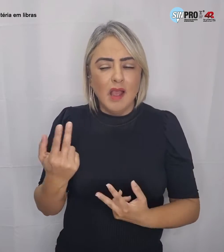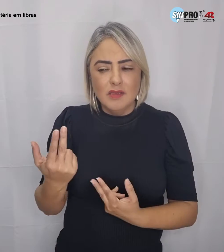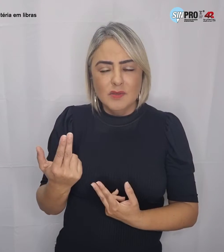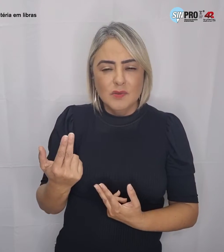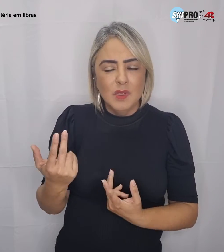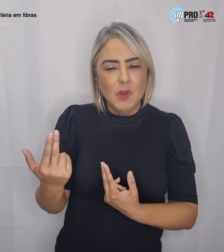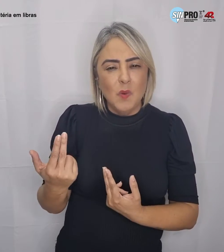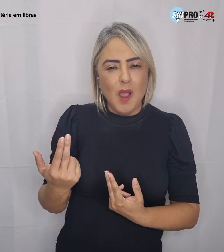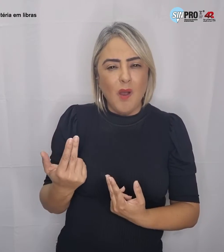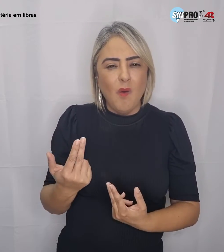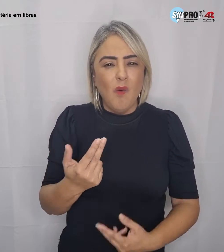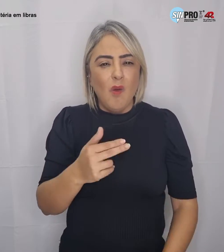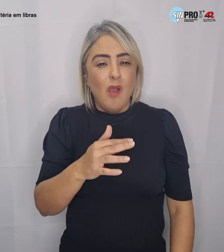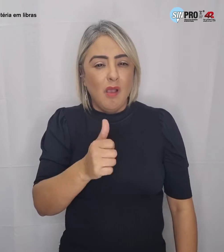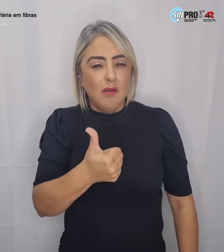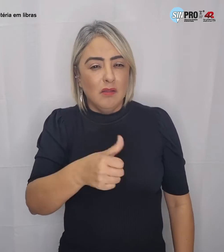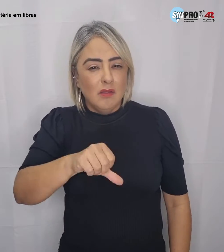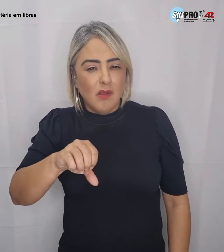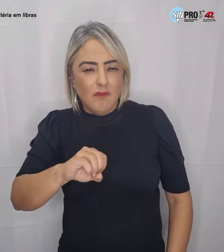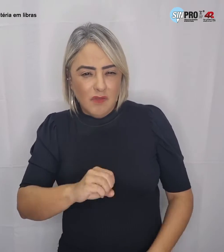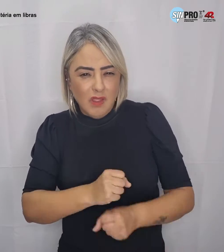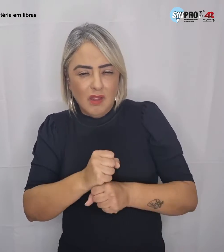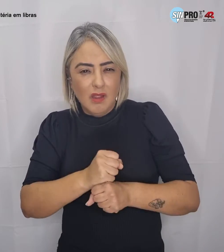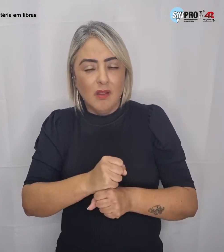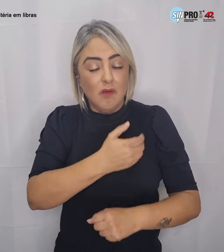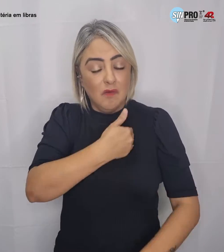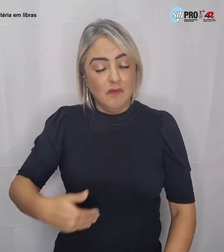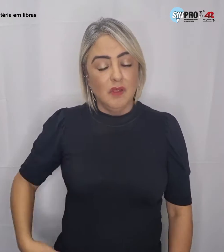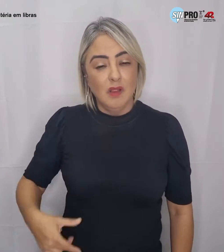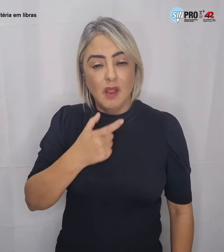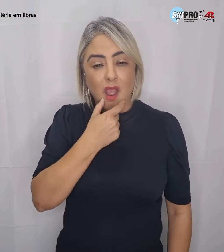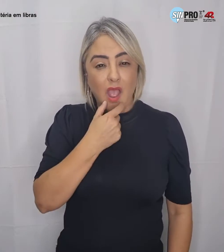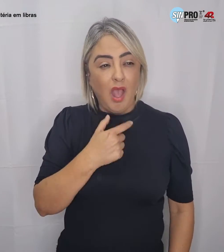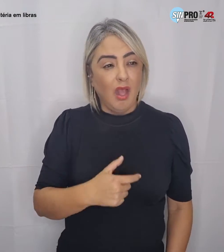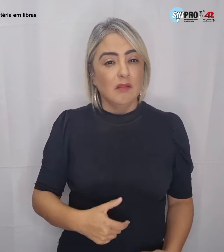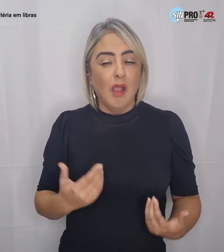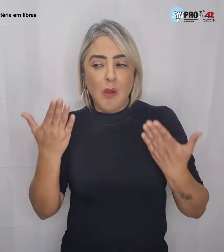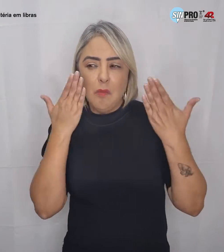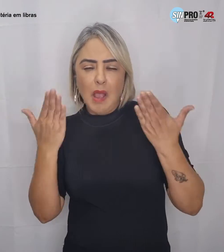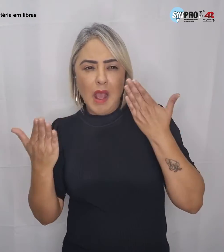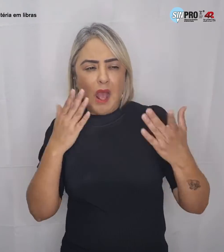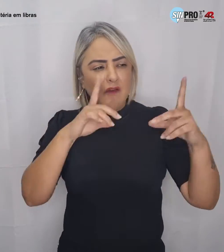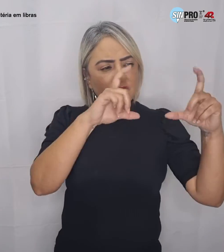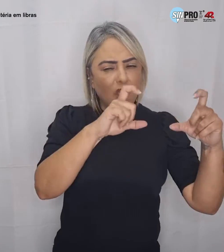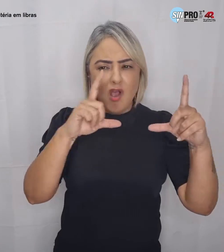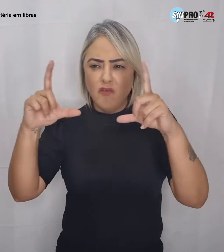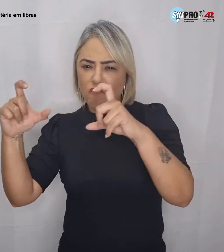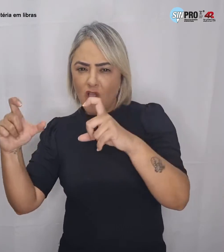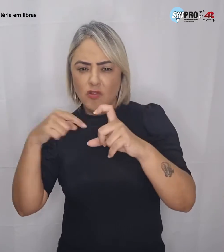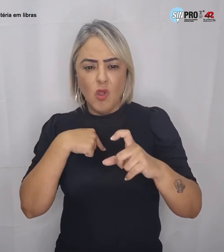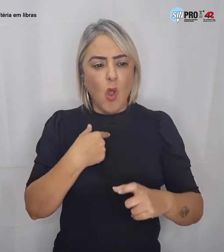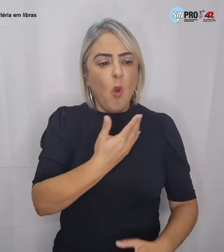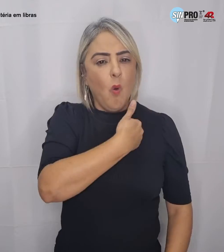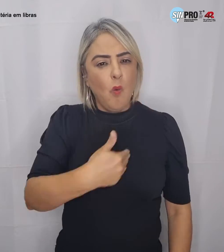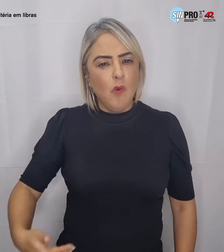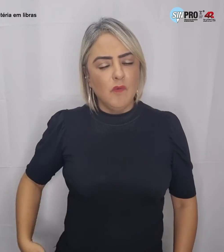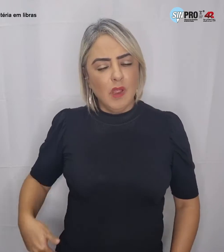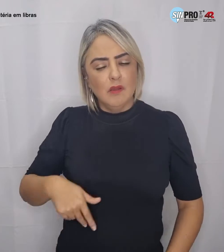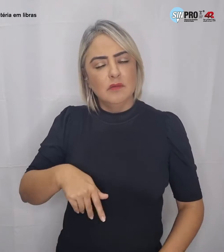90 dos governos neoliberais. Entre as duas fotos, no tempo, um governo democrático e